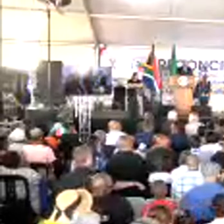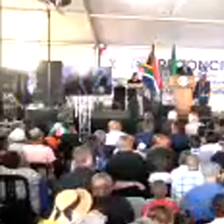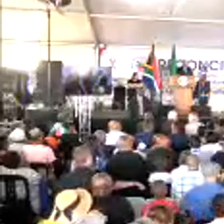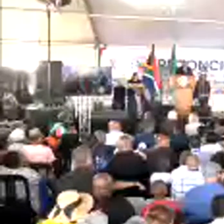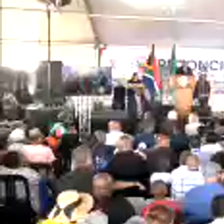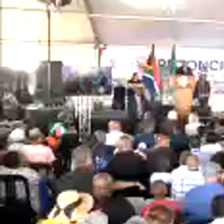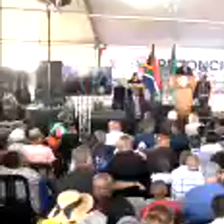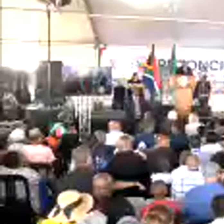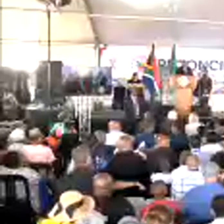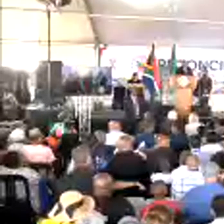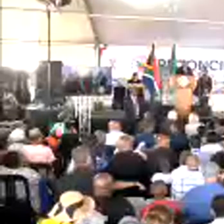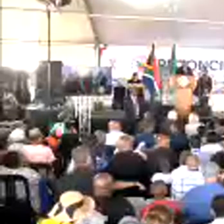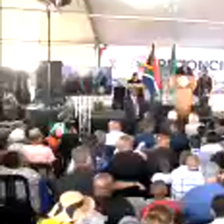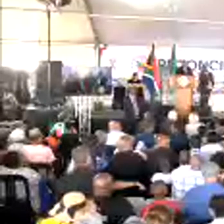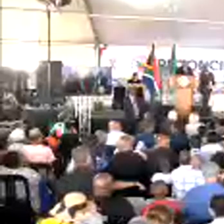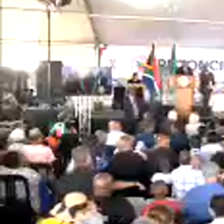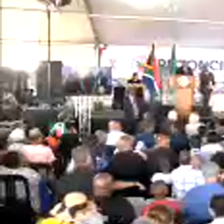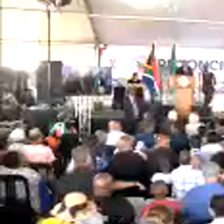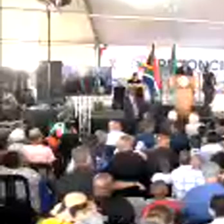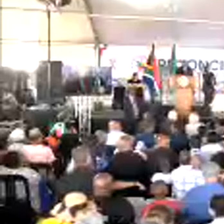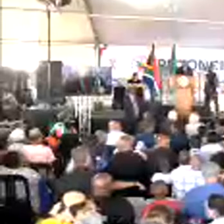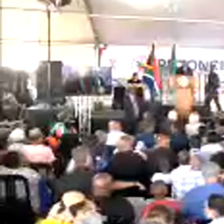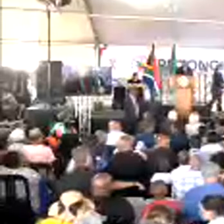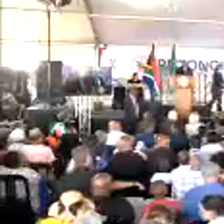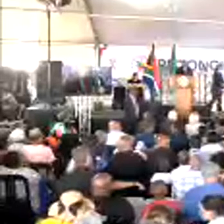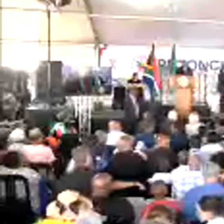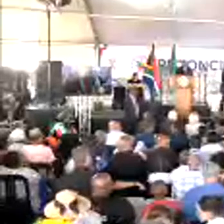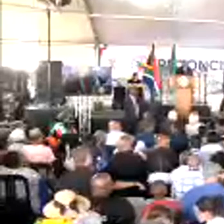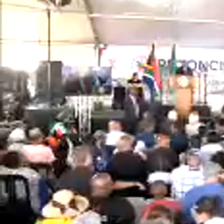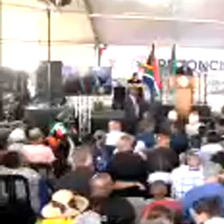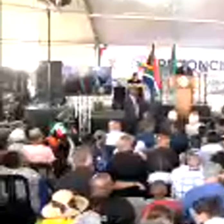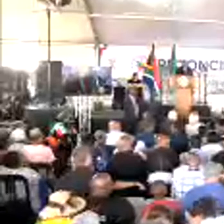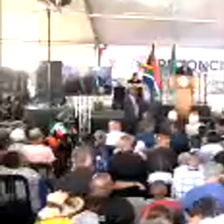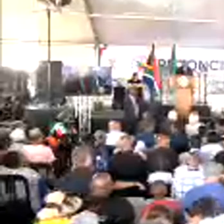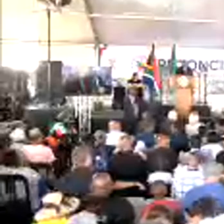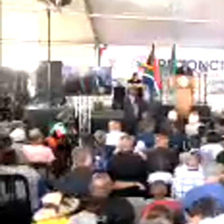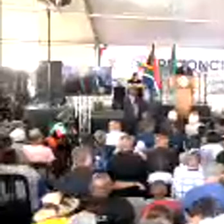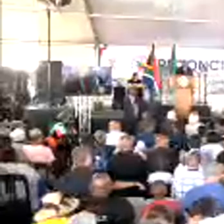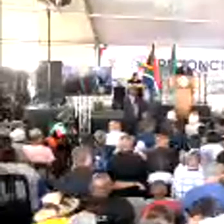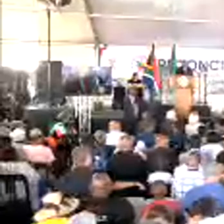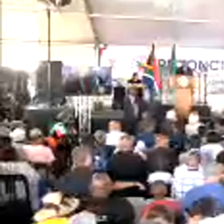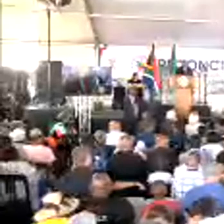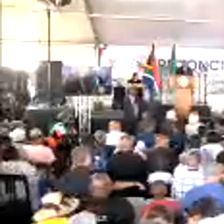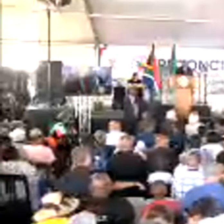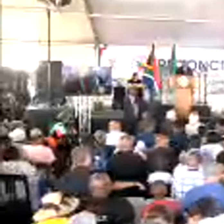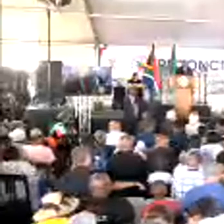Alderman Sandra Griffith, dat ons haar hand gee, dat ek net om